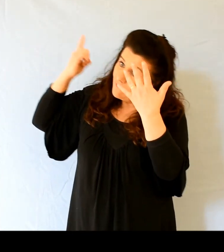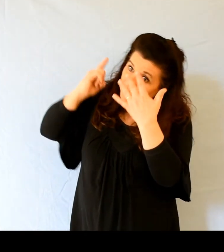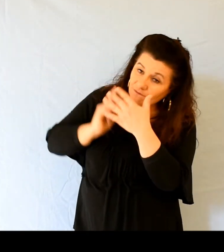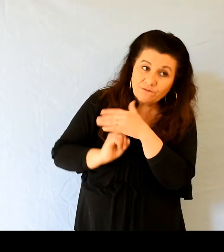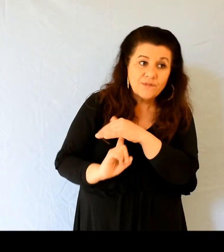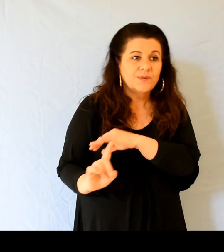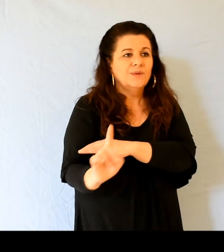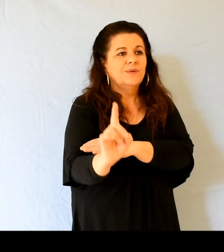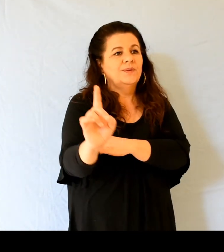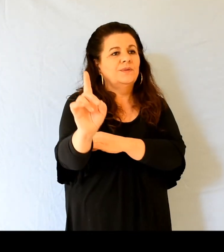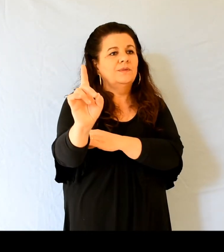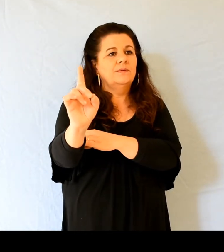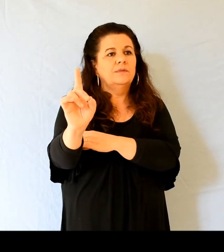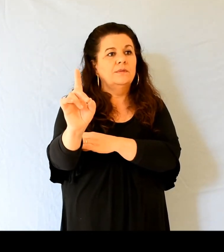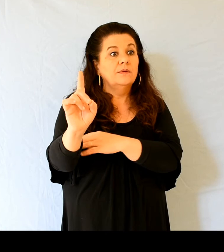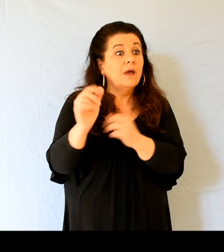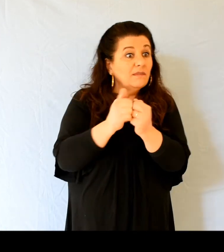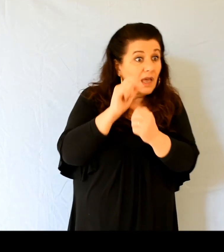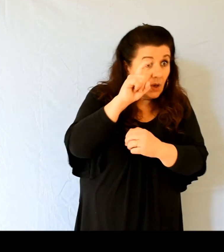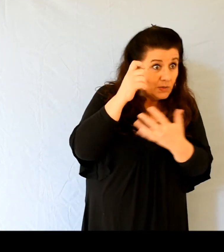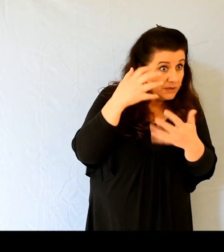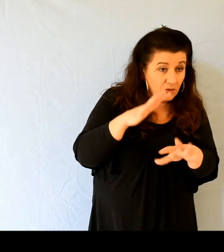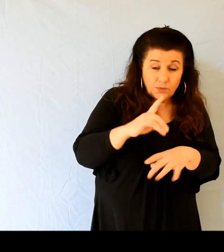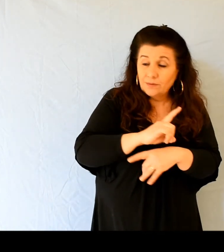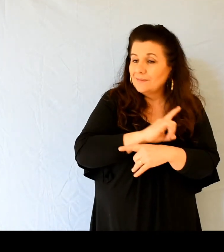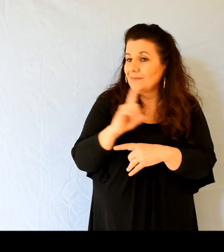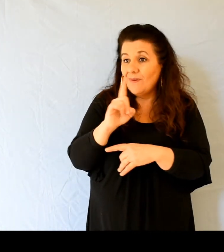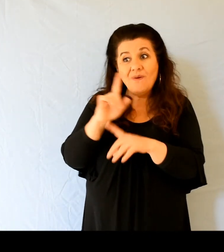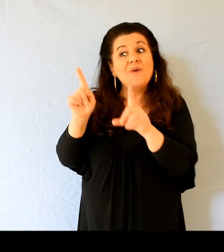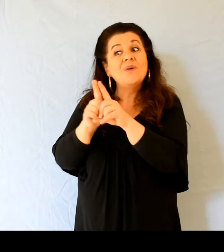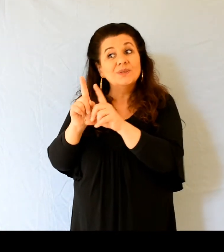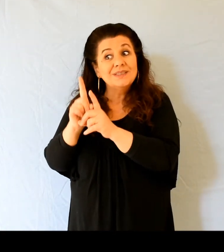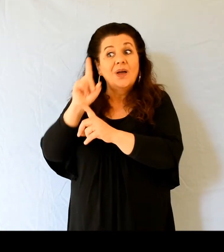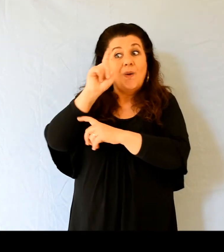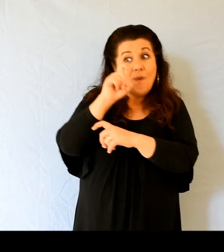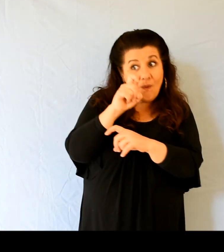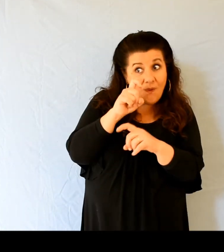seulement avec l'eau, mais avec l'eau et avec le sang.